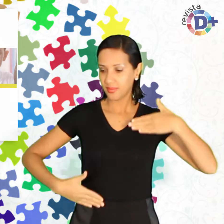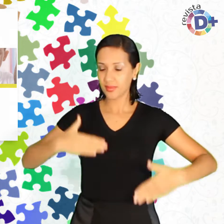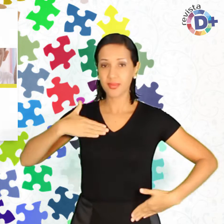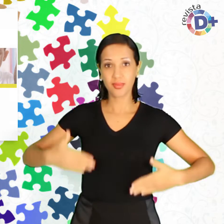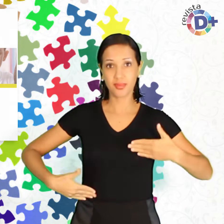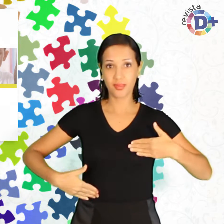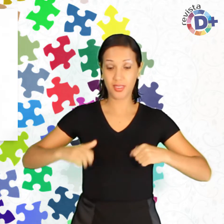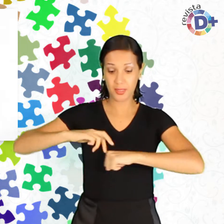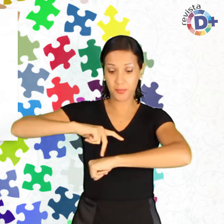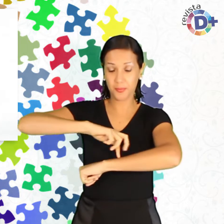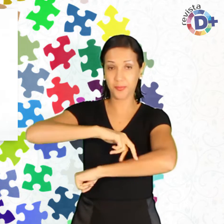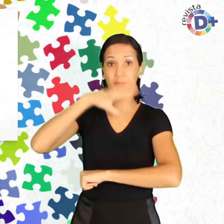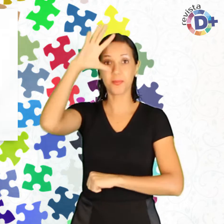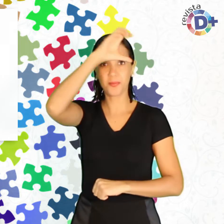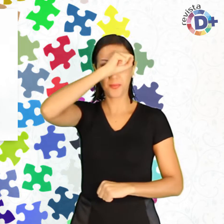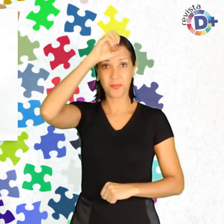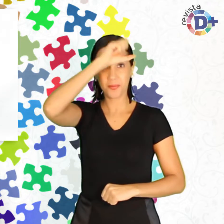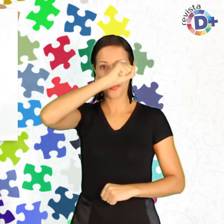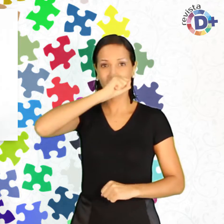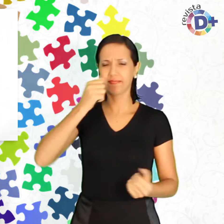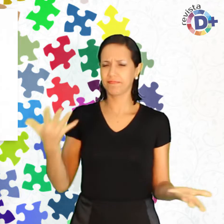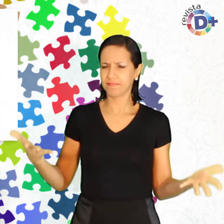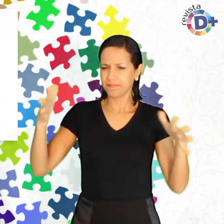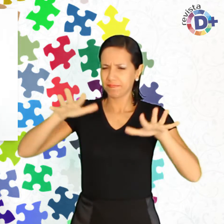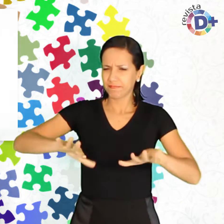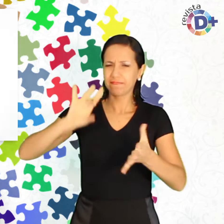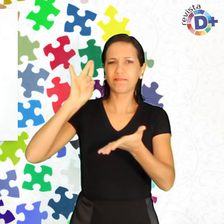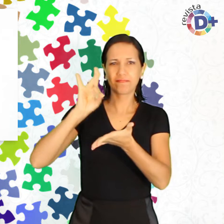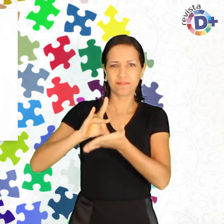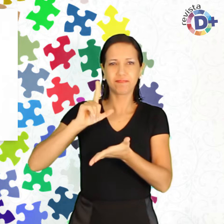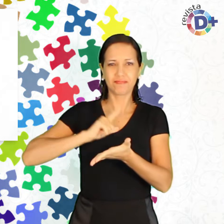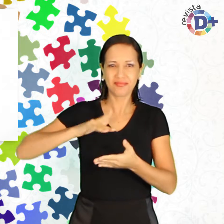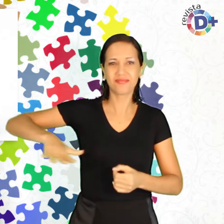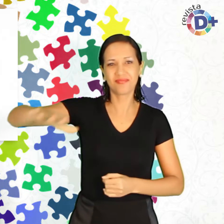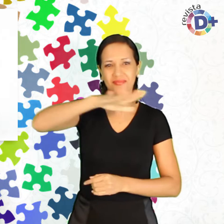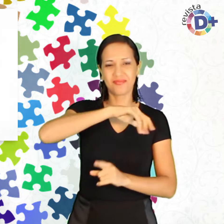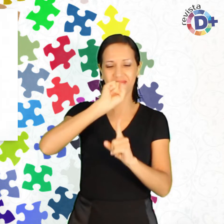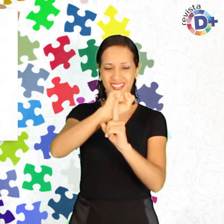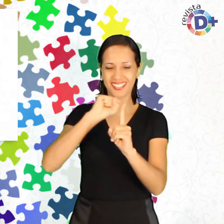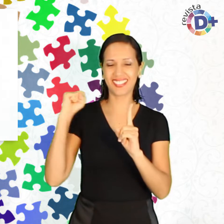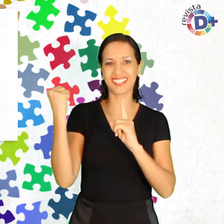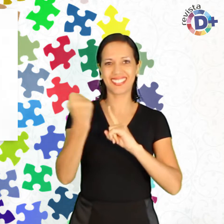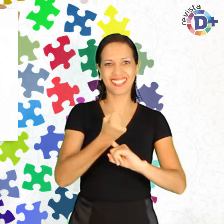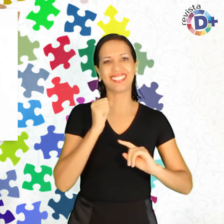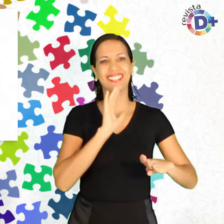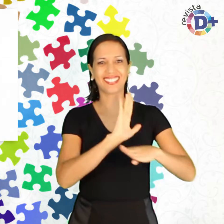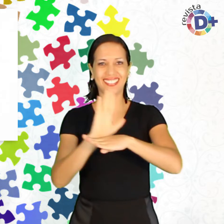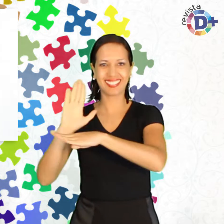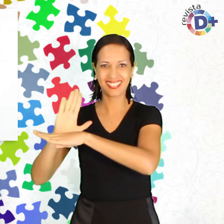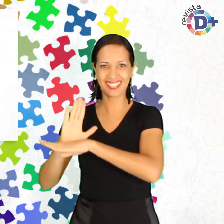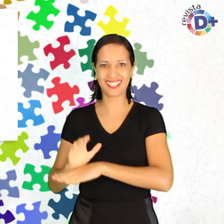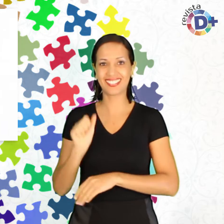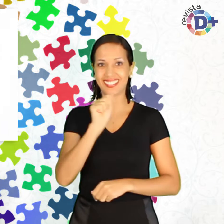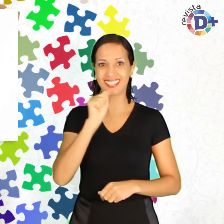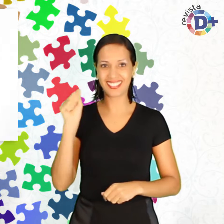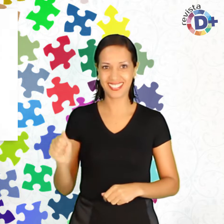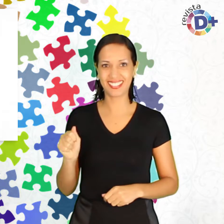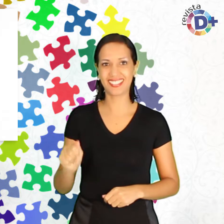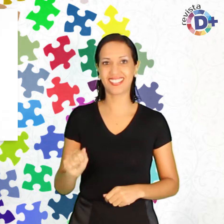o aprendizado ea inclusão efetiva tenho conhecidos o sial beneficiando a associação